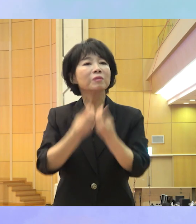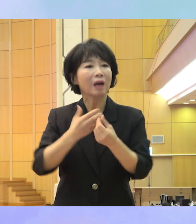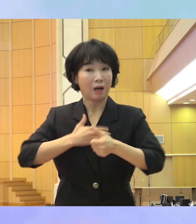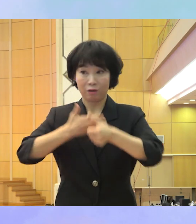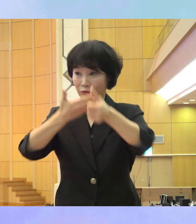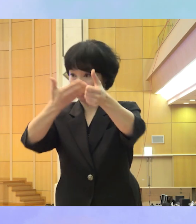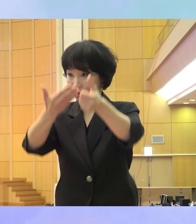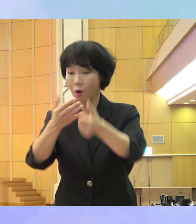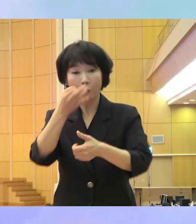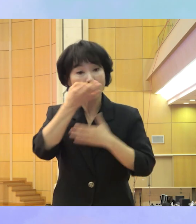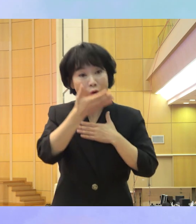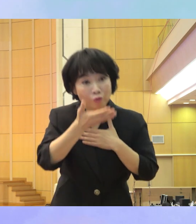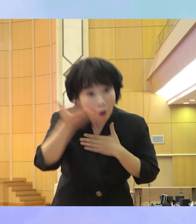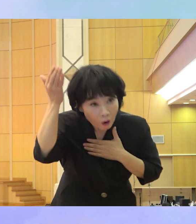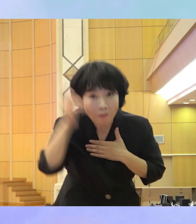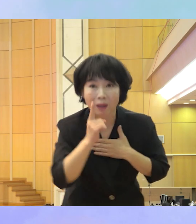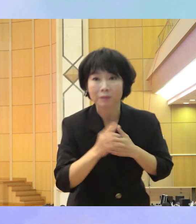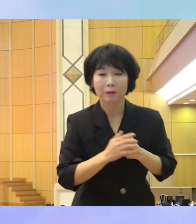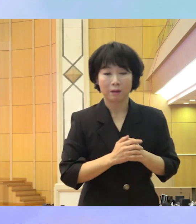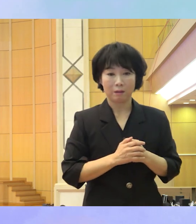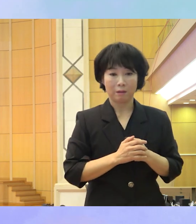주고 있고 보여주고 있는 것입니다.